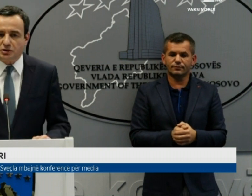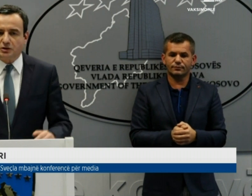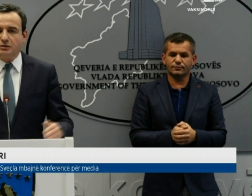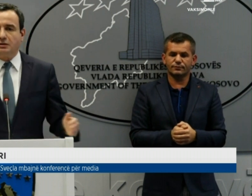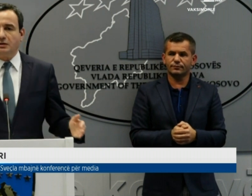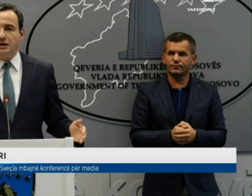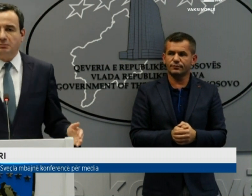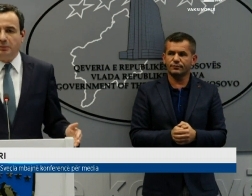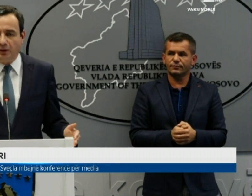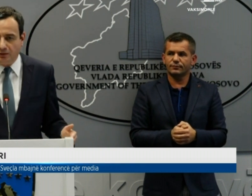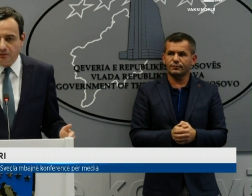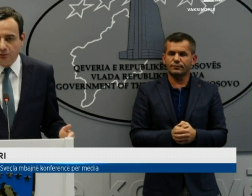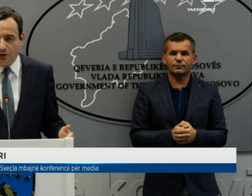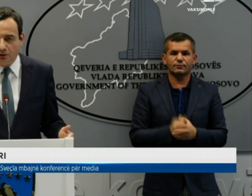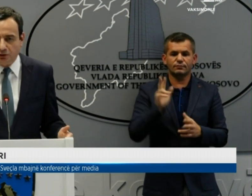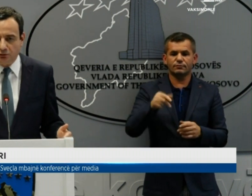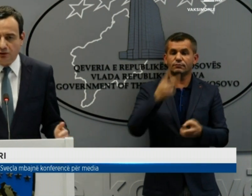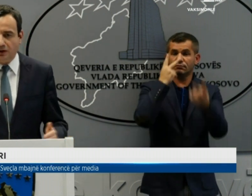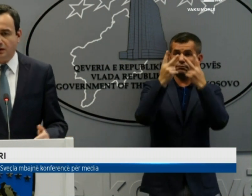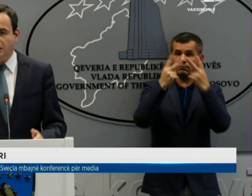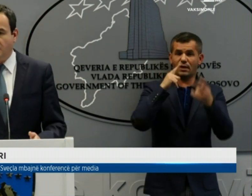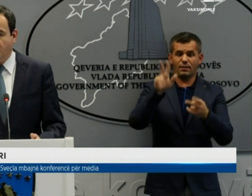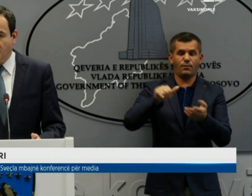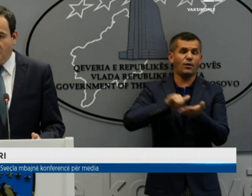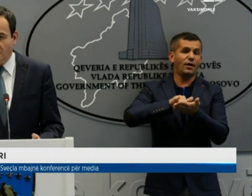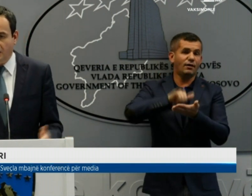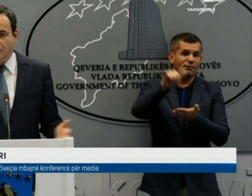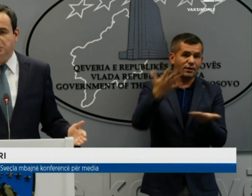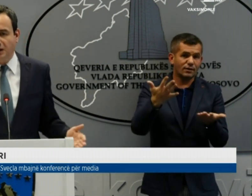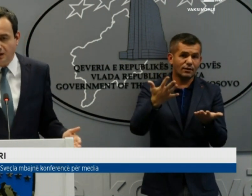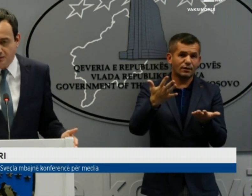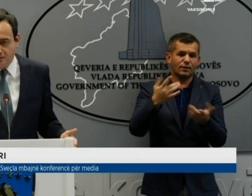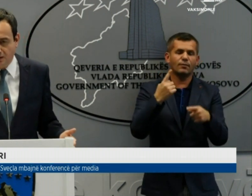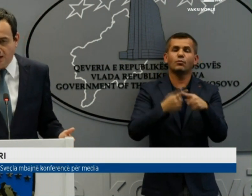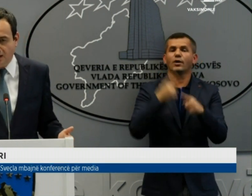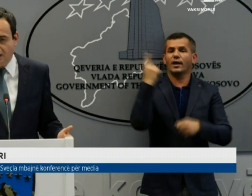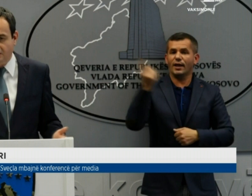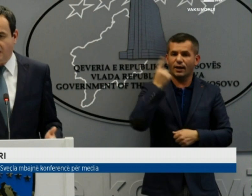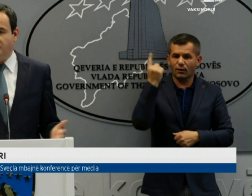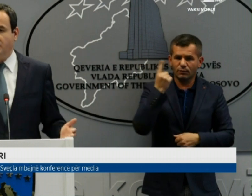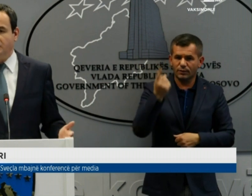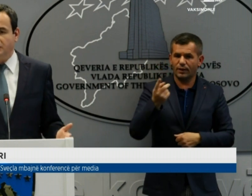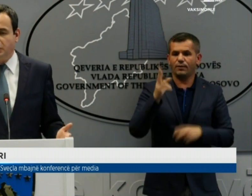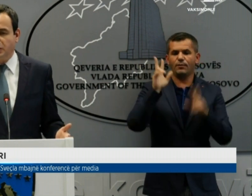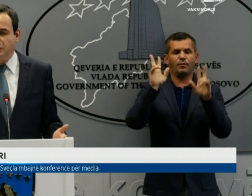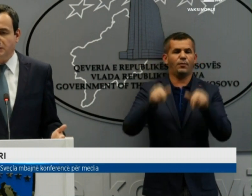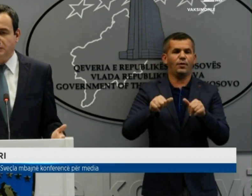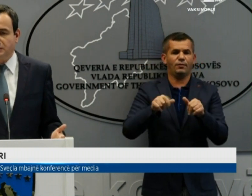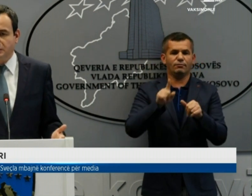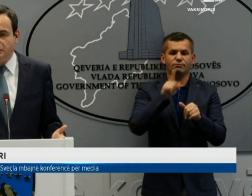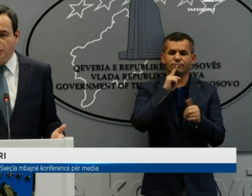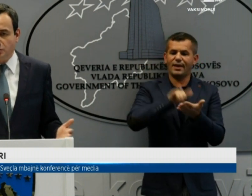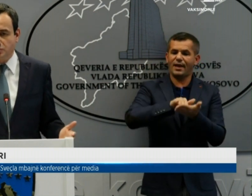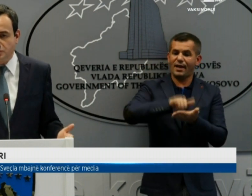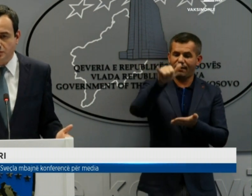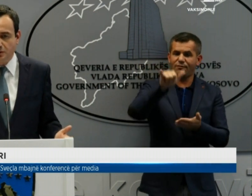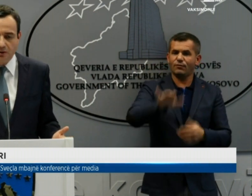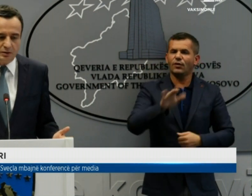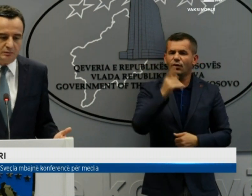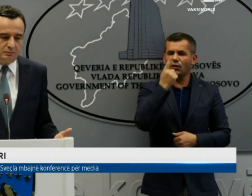Sigurisht që janë parë fluturakët e tyre, edhe helikopter, edhe avion të prodhimit